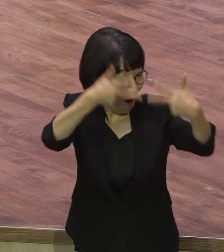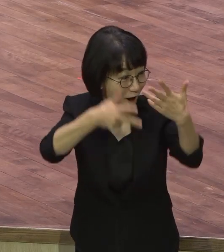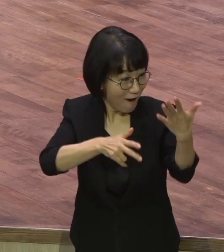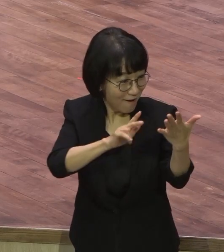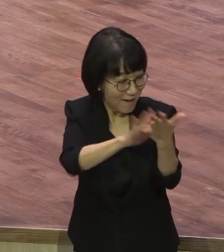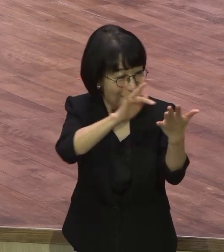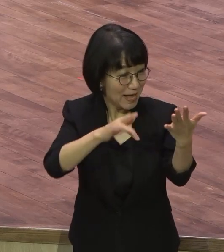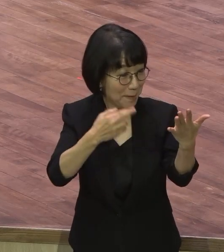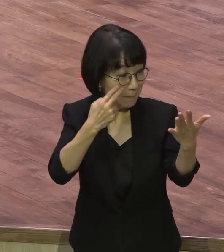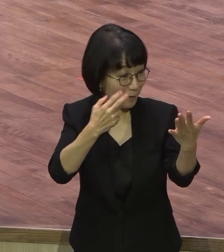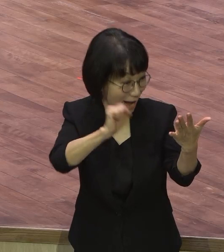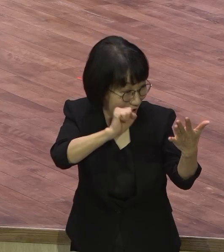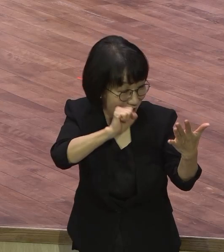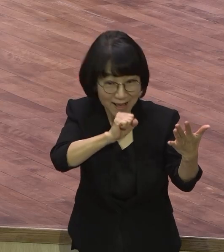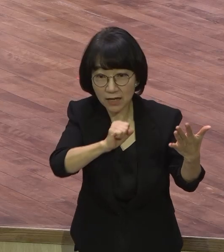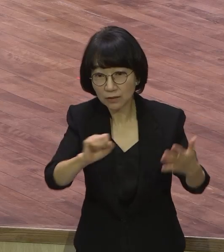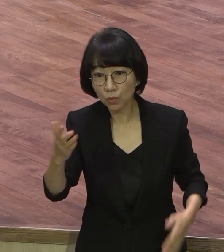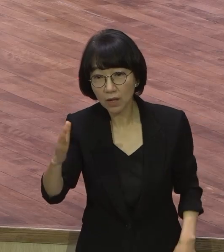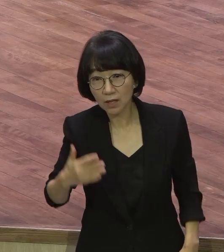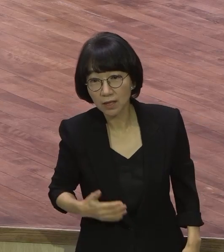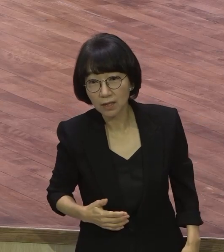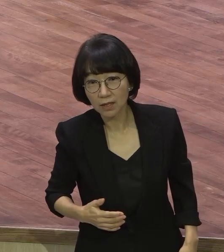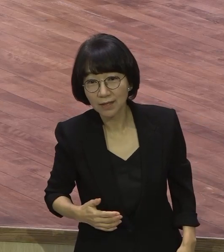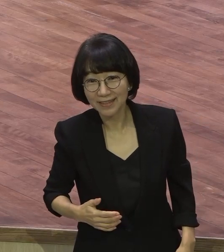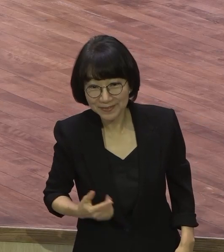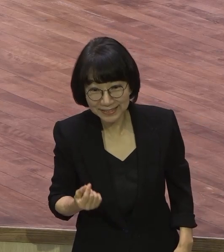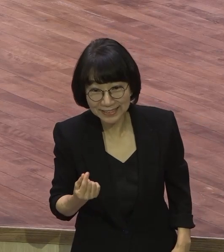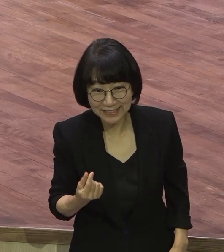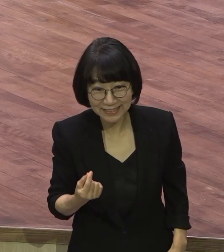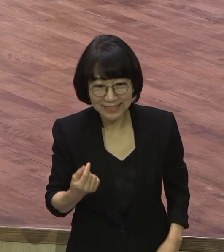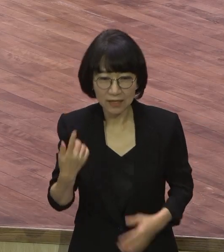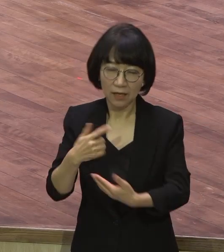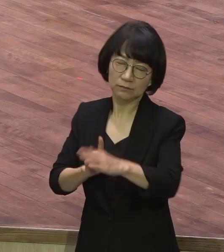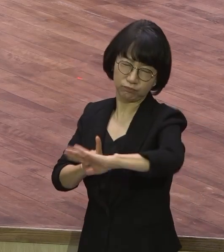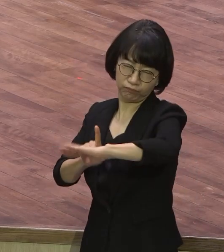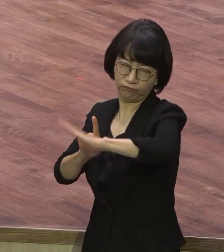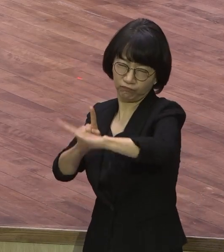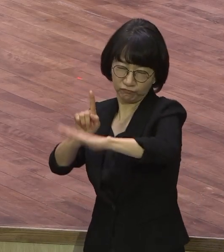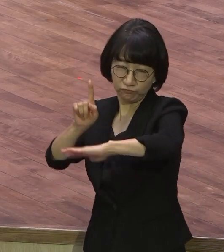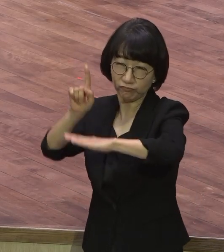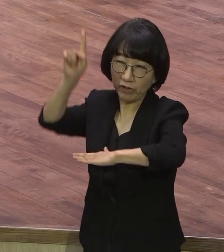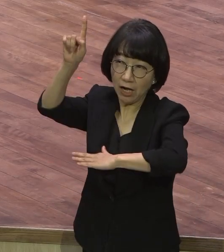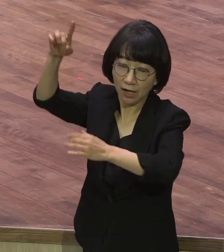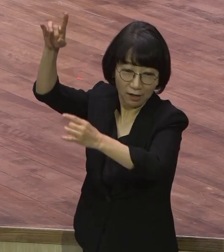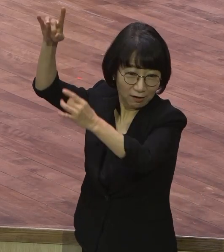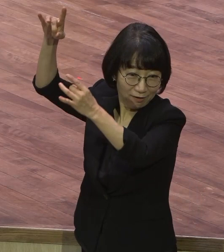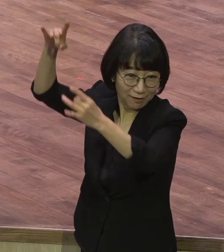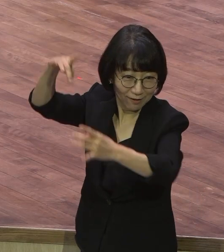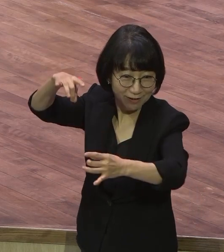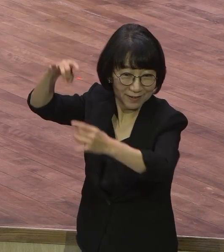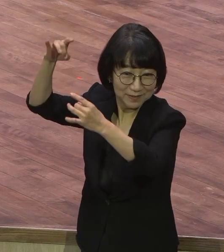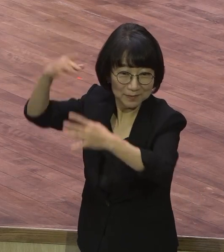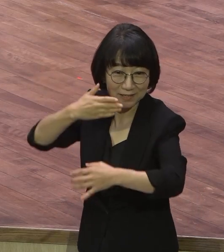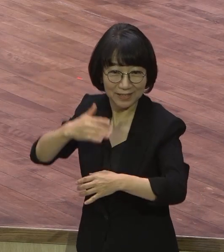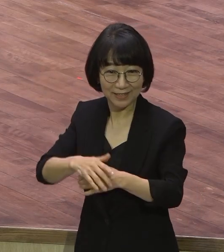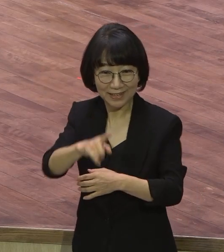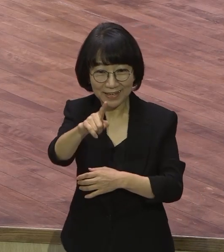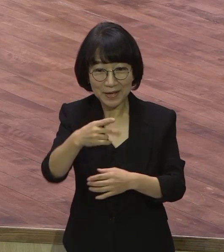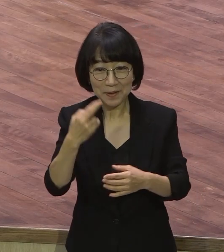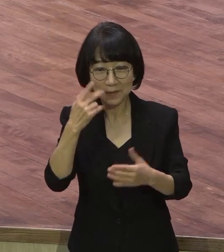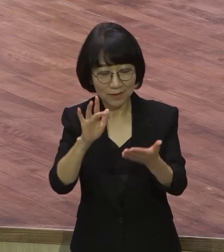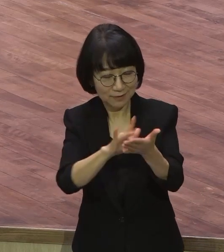있는지도 안 보여요. 그 우주인에게 그냥 전화 딱 잡으면 바로 통화된다니까요. 미국에 전화